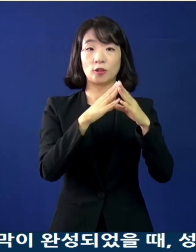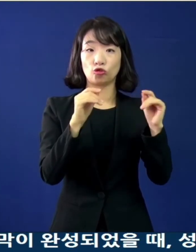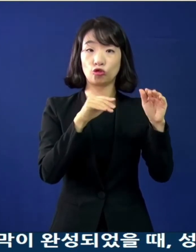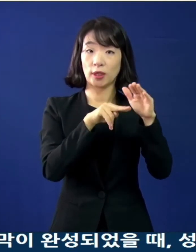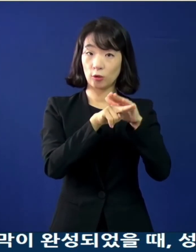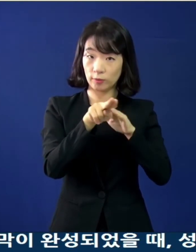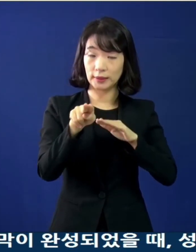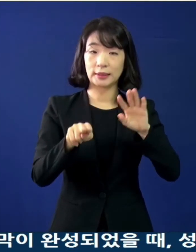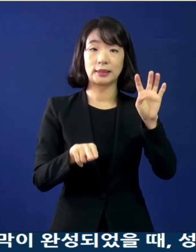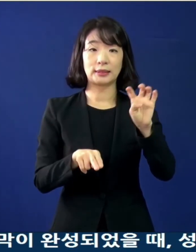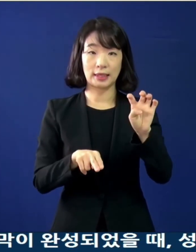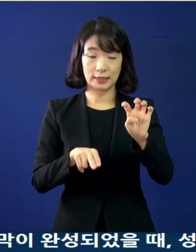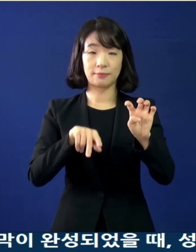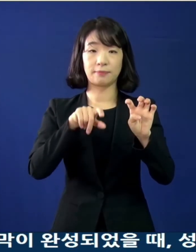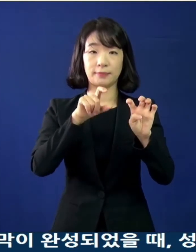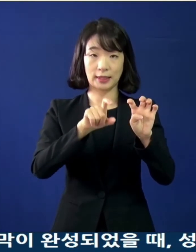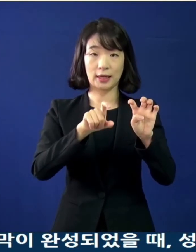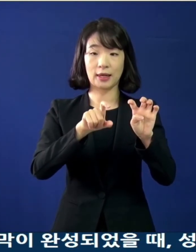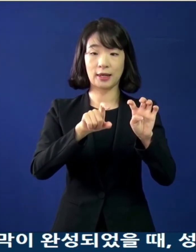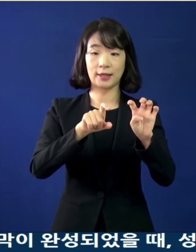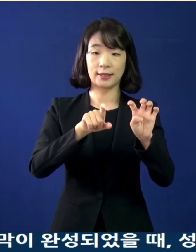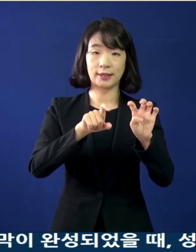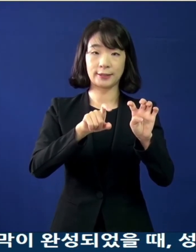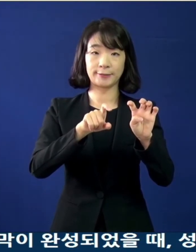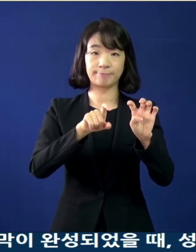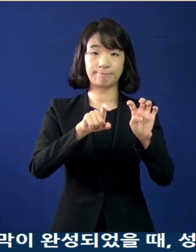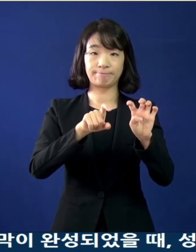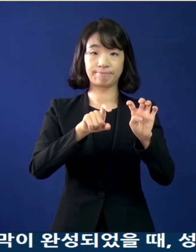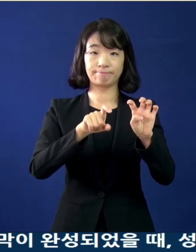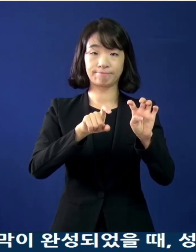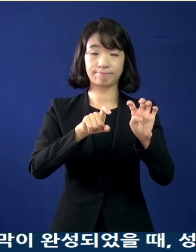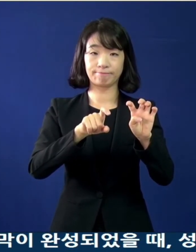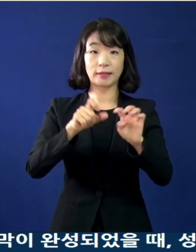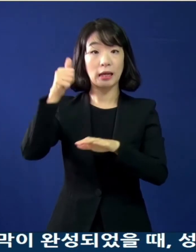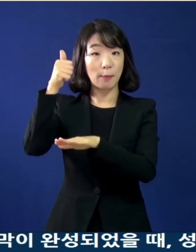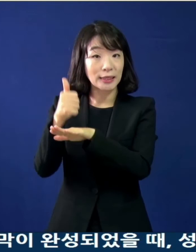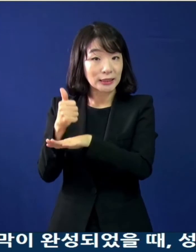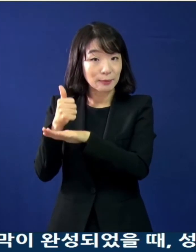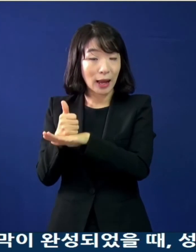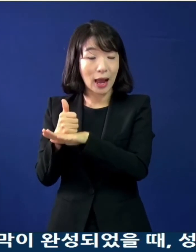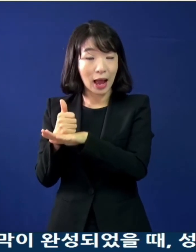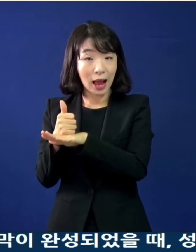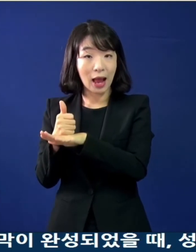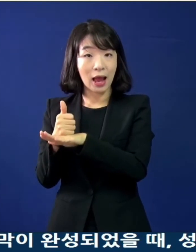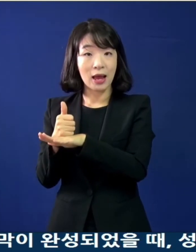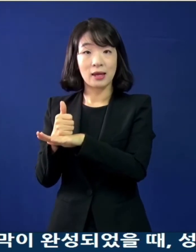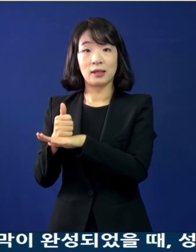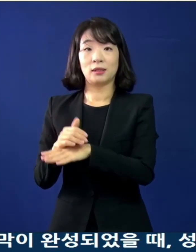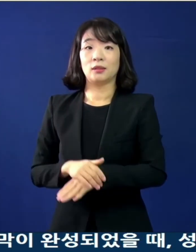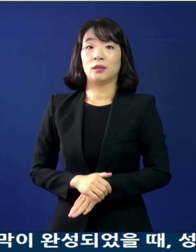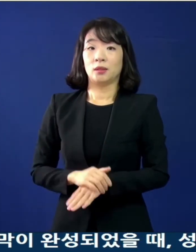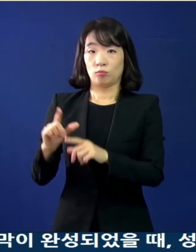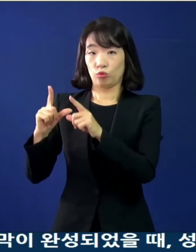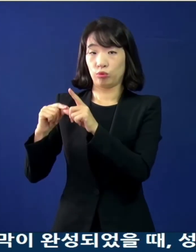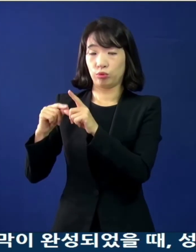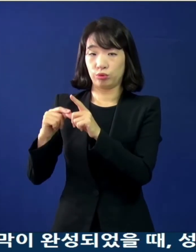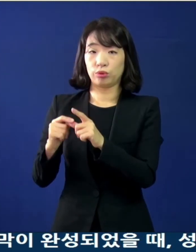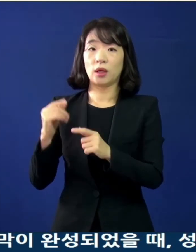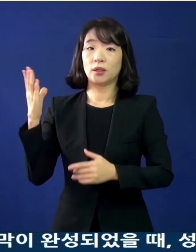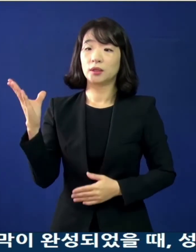않으니까 이동하실 수 있습니다. 출애굽기 40장 맨 마지막 부분입니다. 성막이